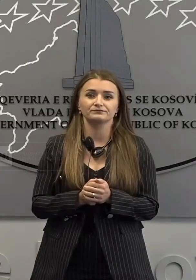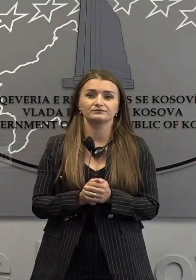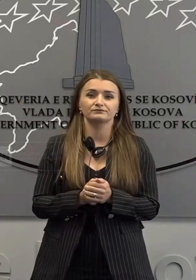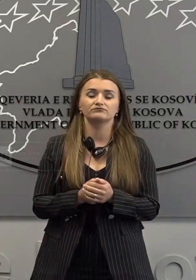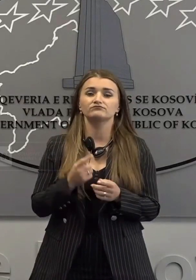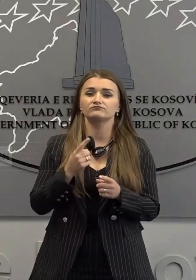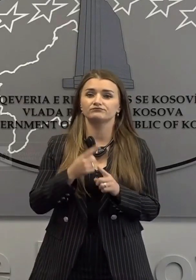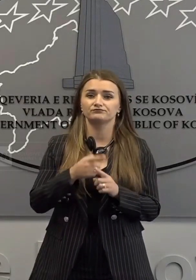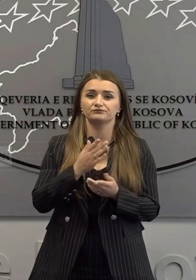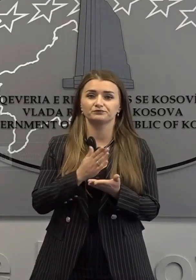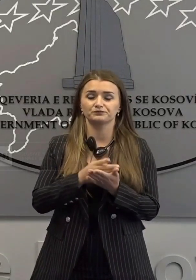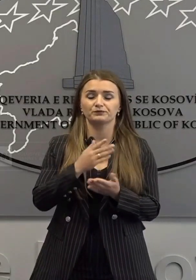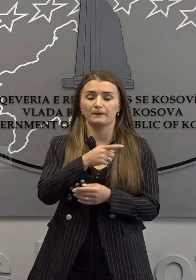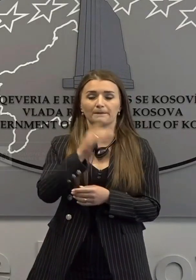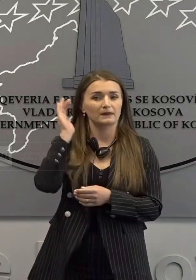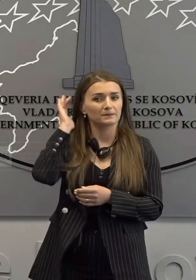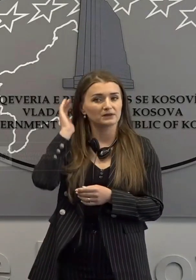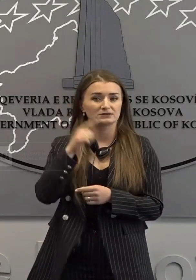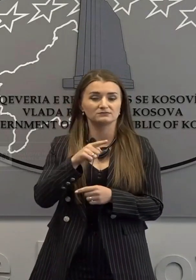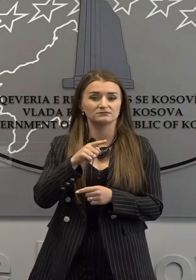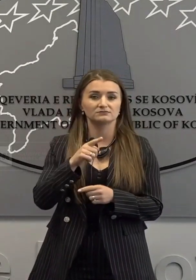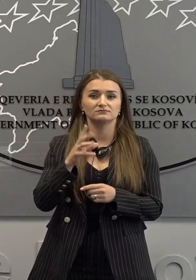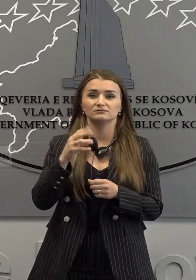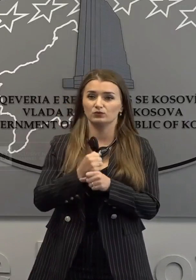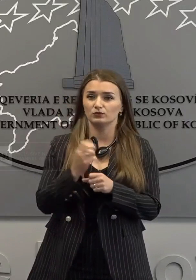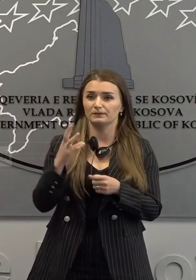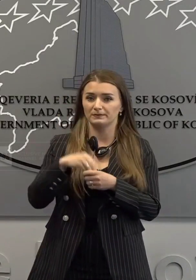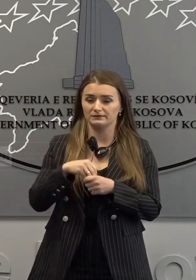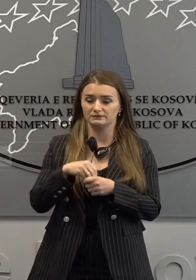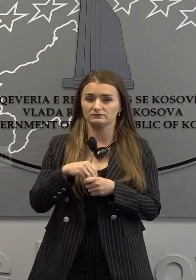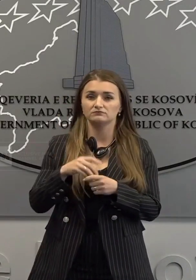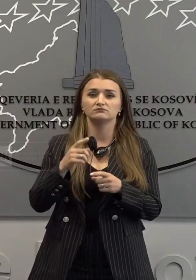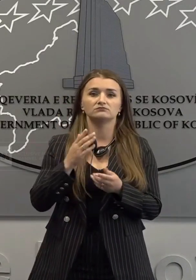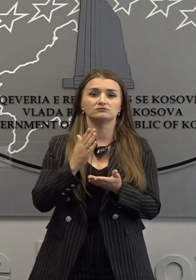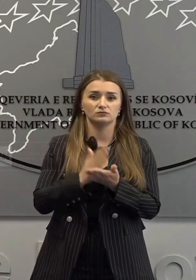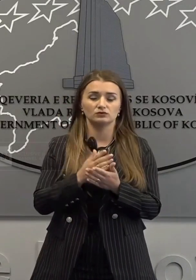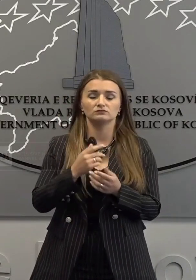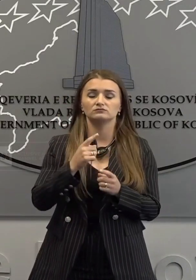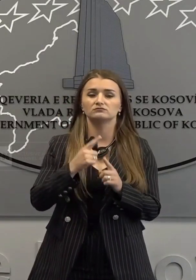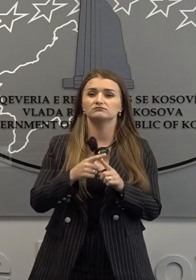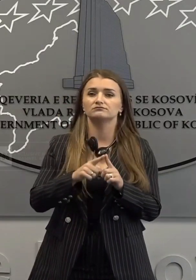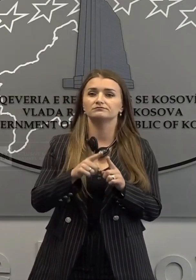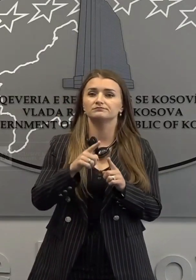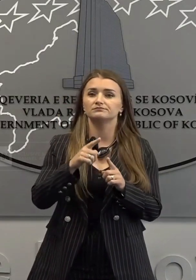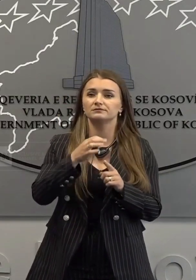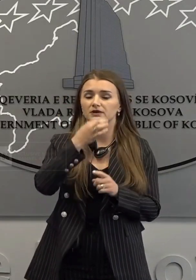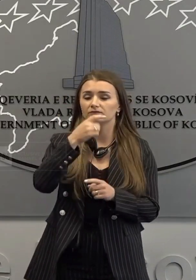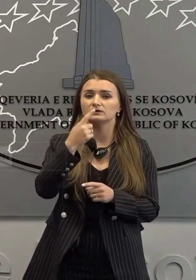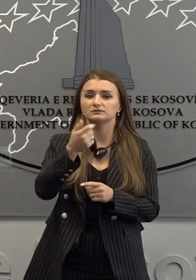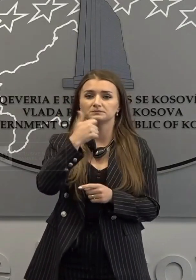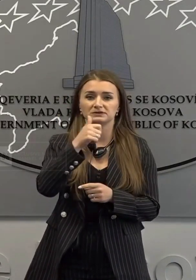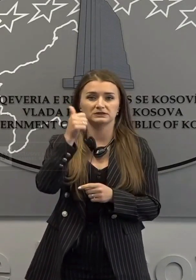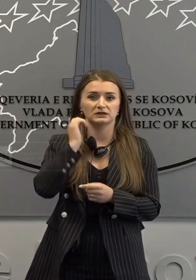Me ministrin Sveshla jemi para juve edhe për shkak të ngjarjeve të djeshme, ndalimit të qindra qytetarëve ton